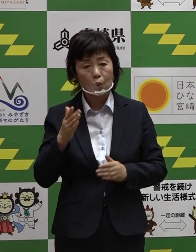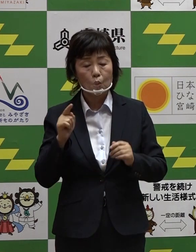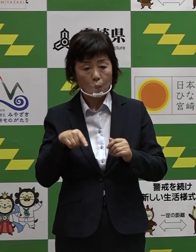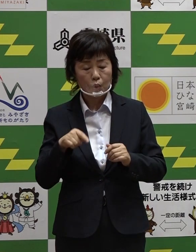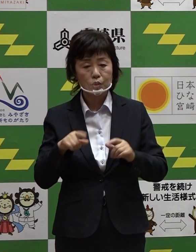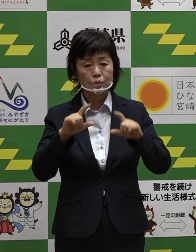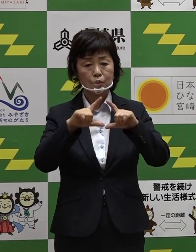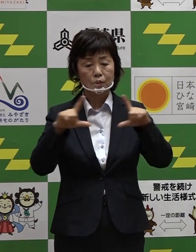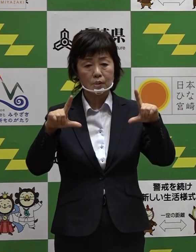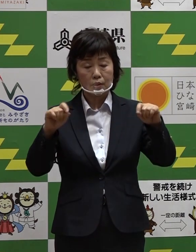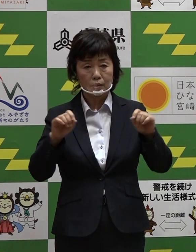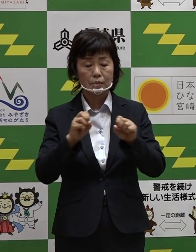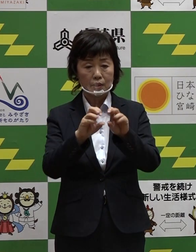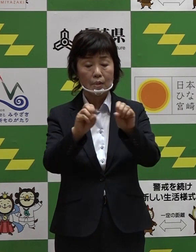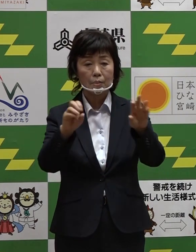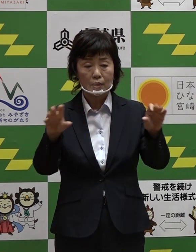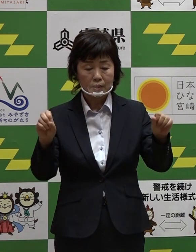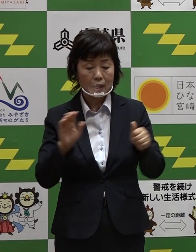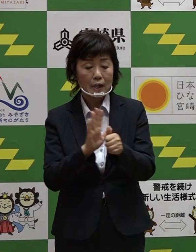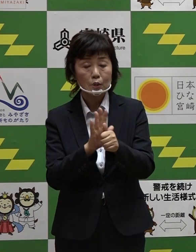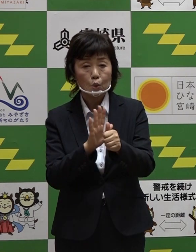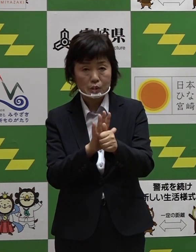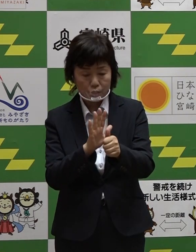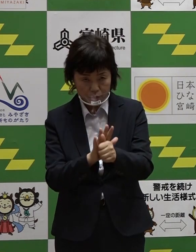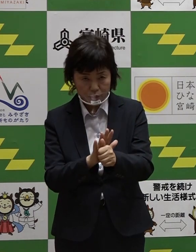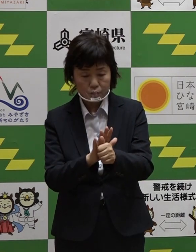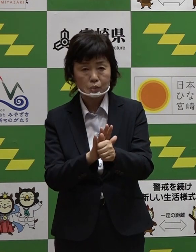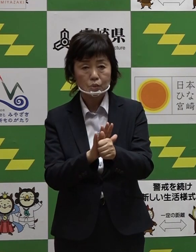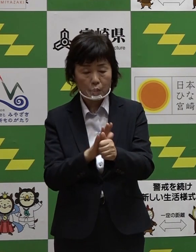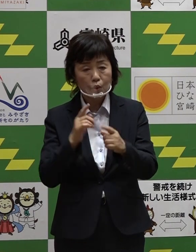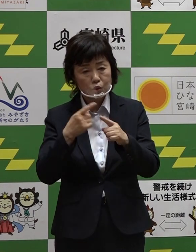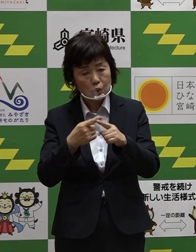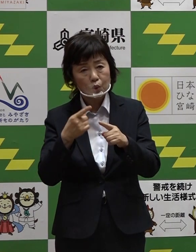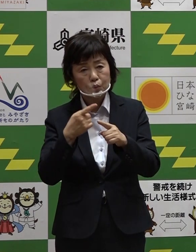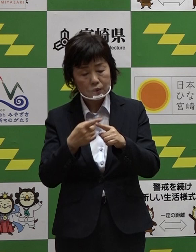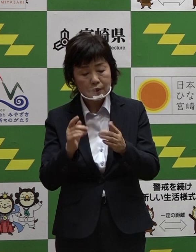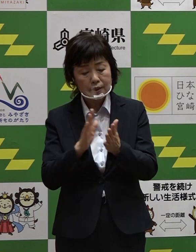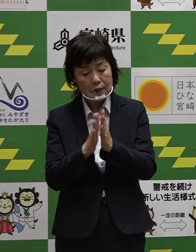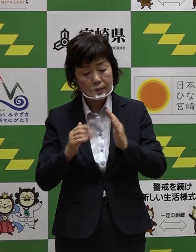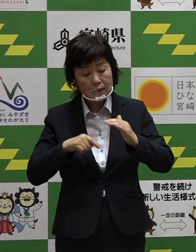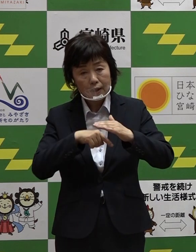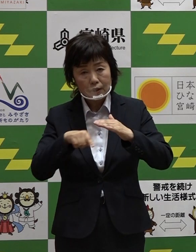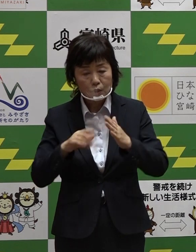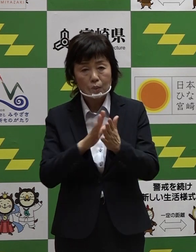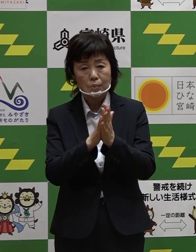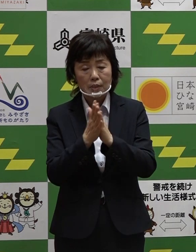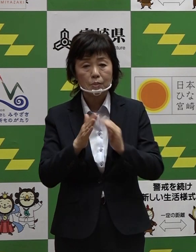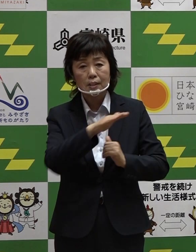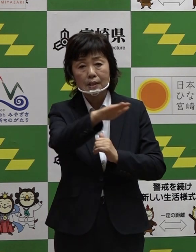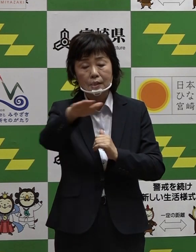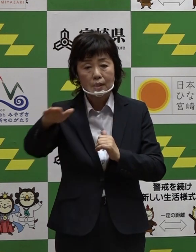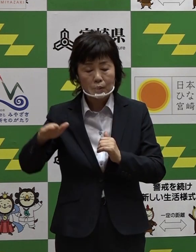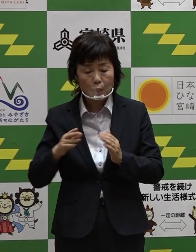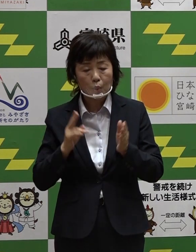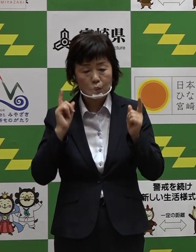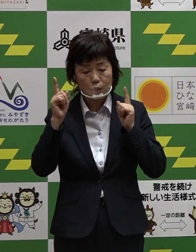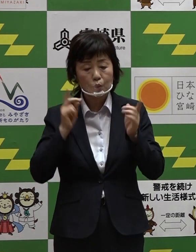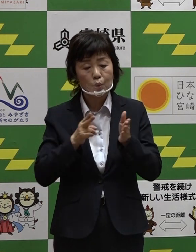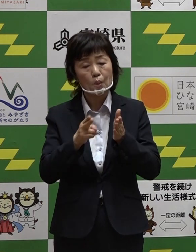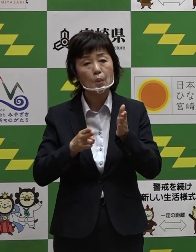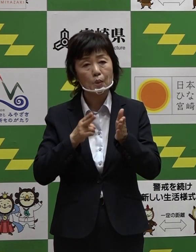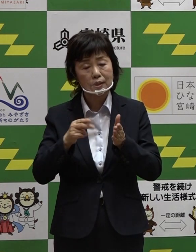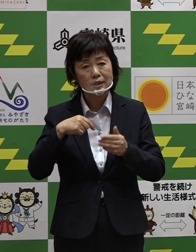ペーンを行うことによってそれを後押しをする、そのことによりまずは徐々に県内での県民の皆さんによる旅行という